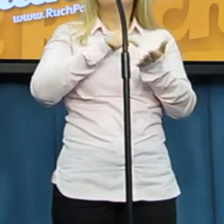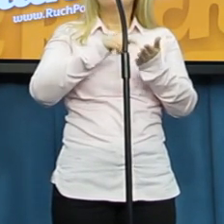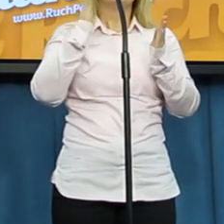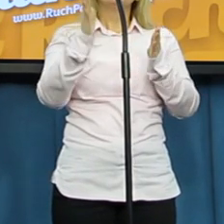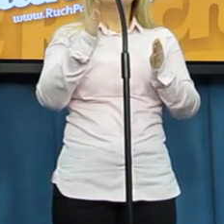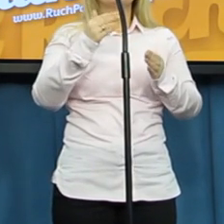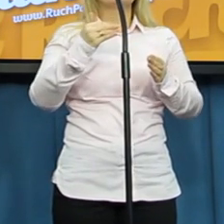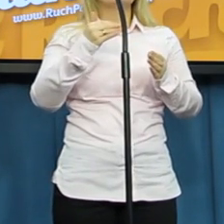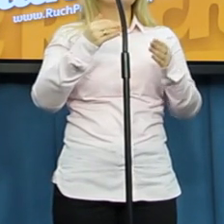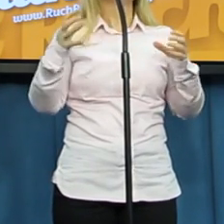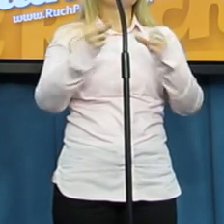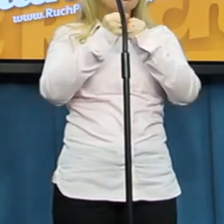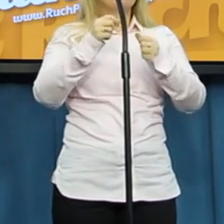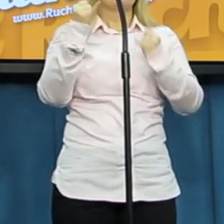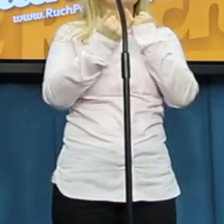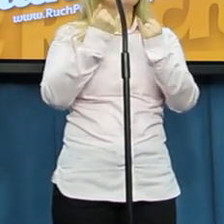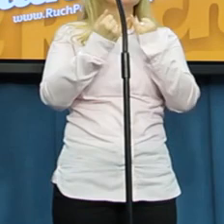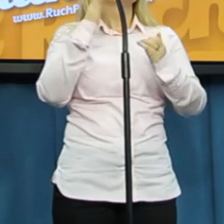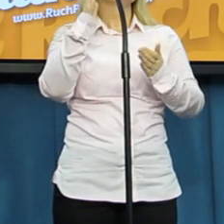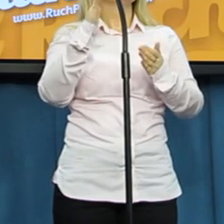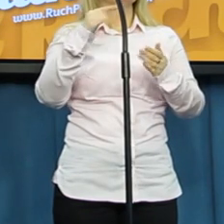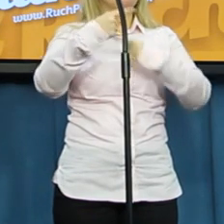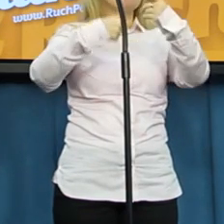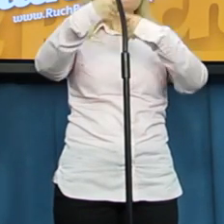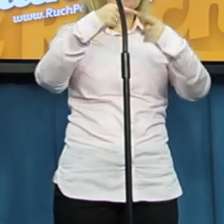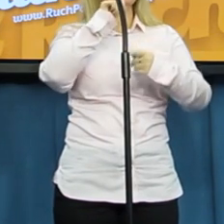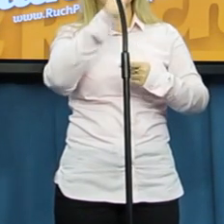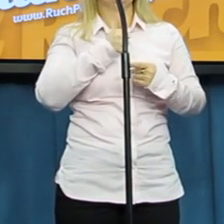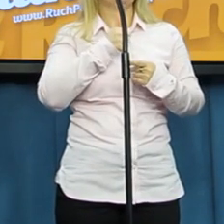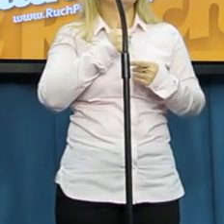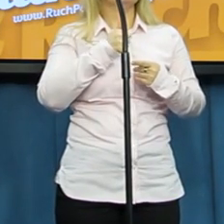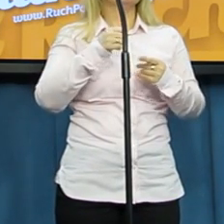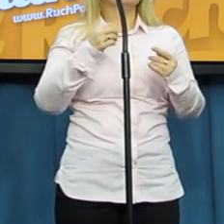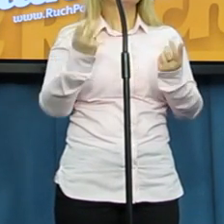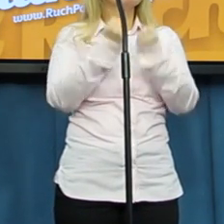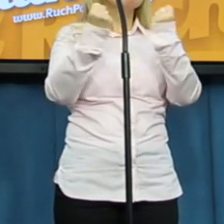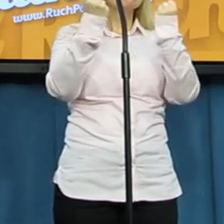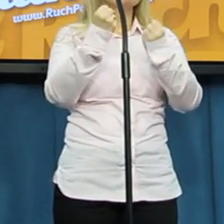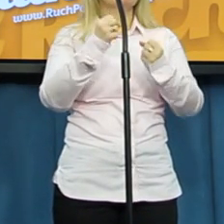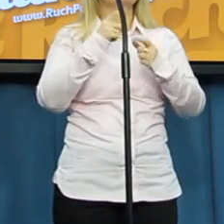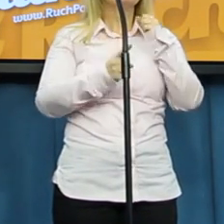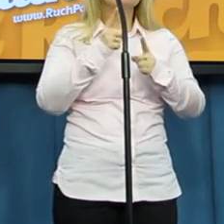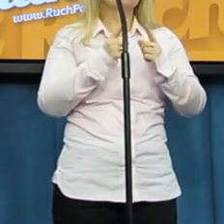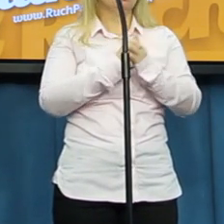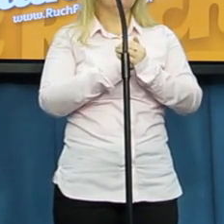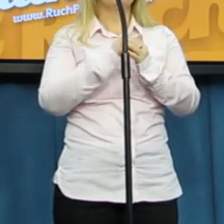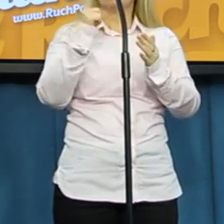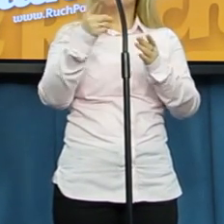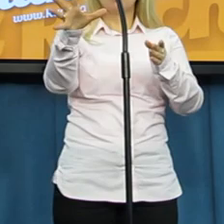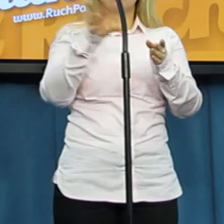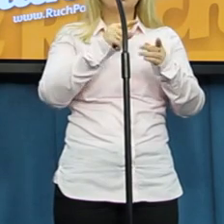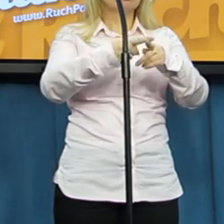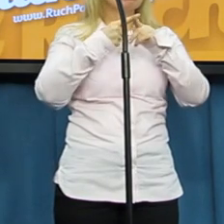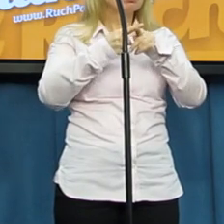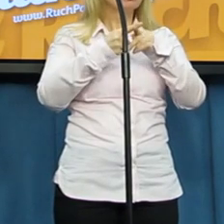miał bardziej intensywny charakter niż do tej pory. A to, co różni, co łączy różne frakcje w